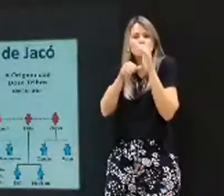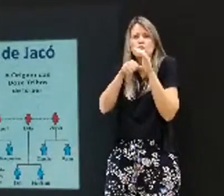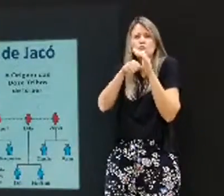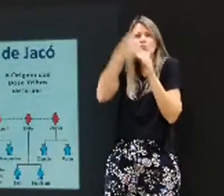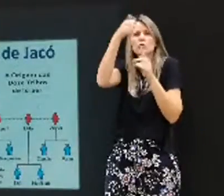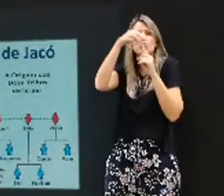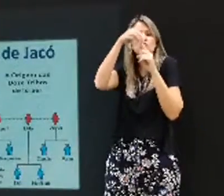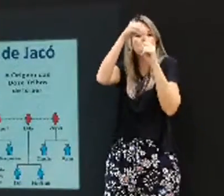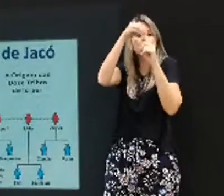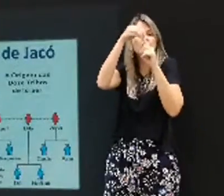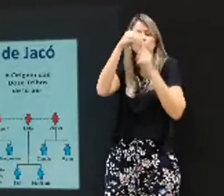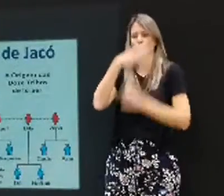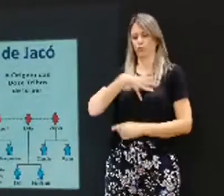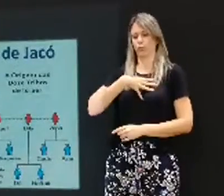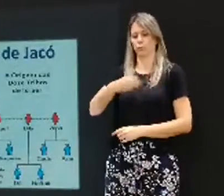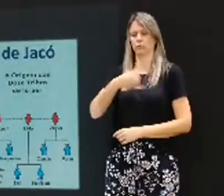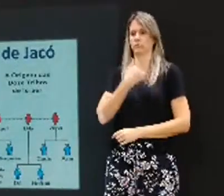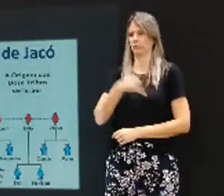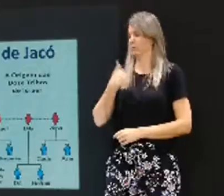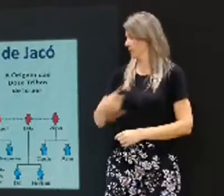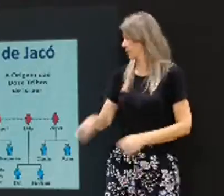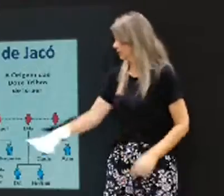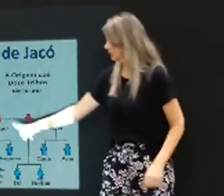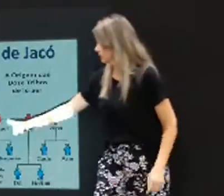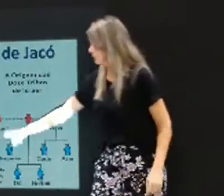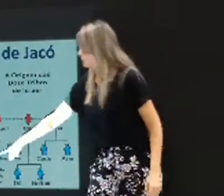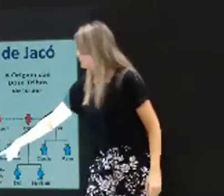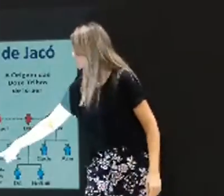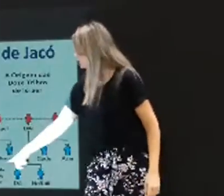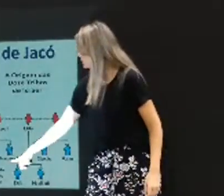Foi o primeiro e único filho de Raquel.